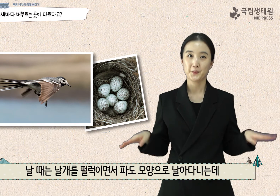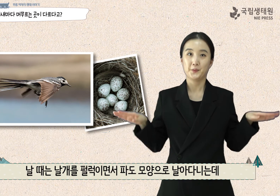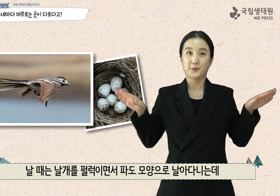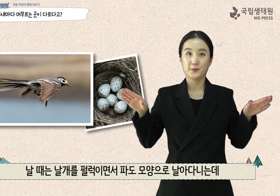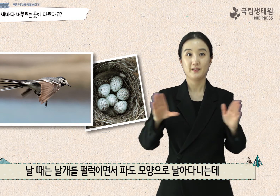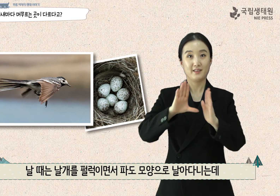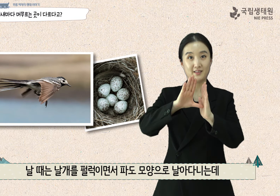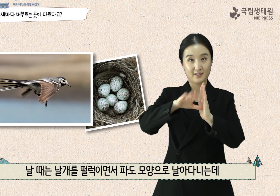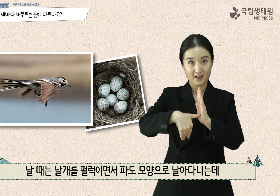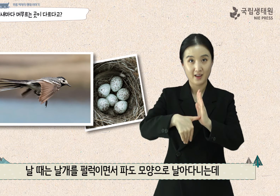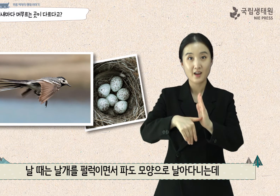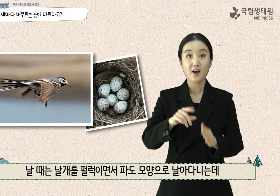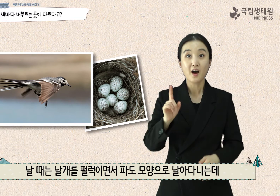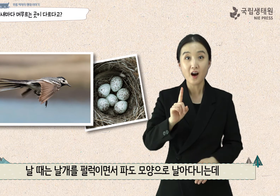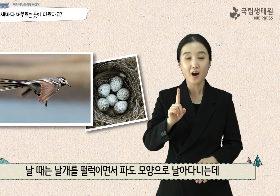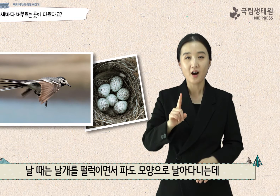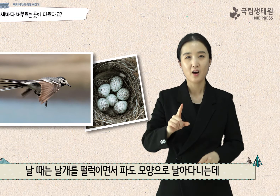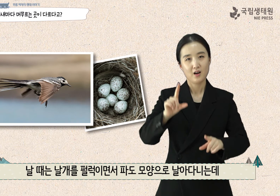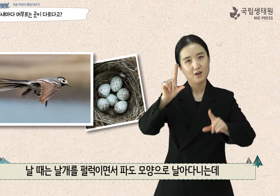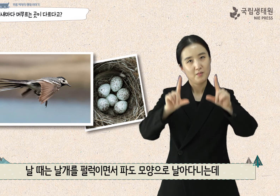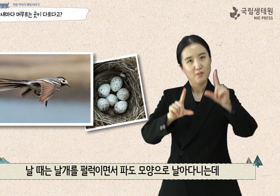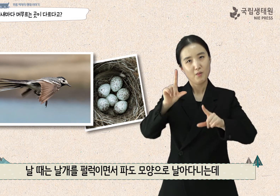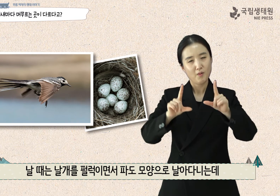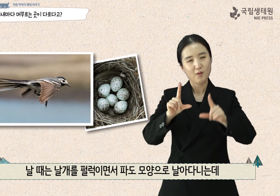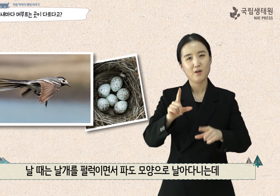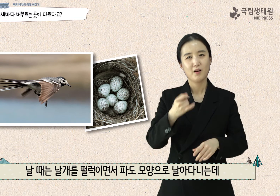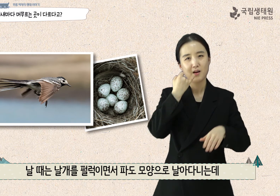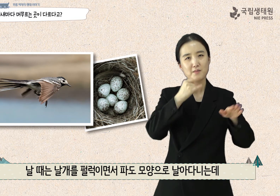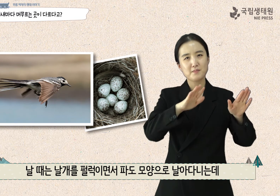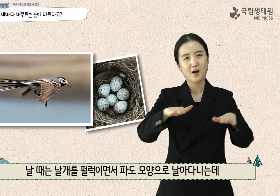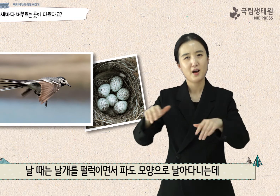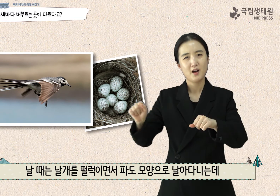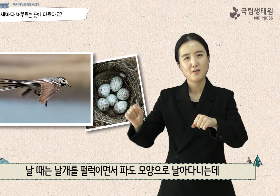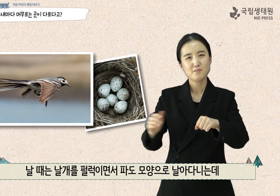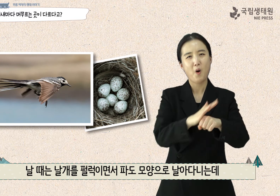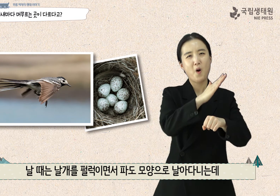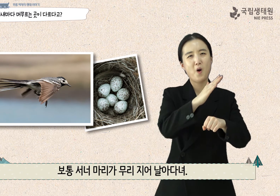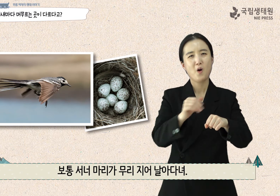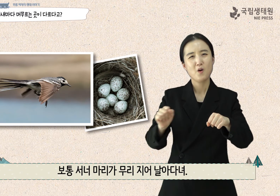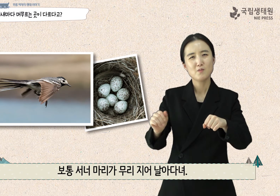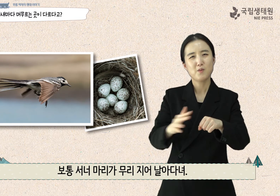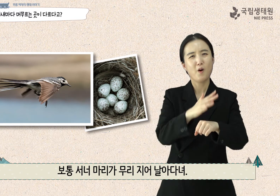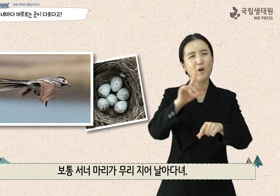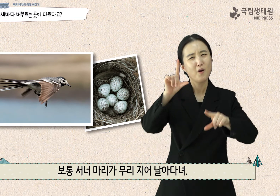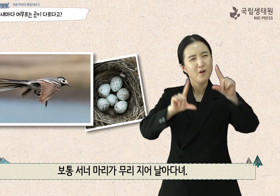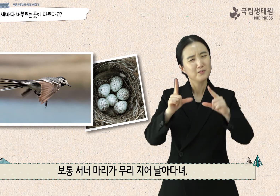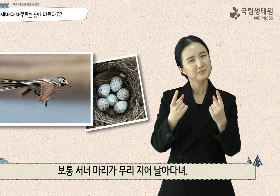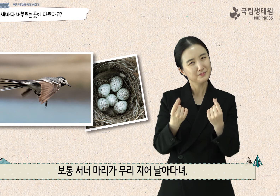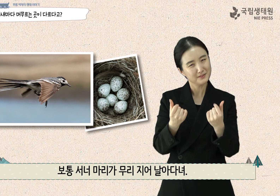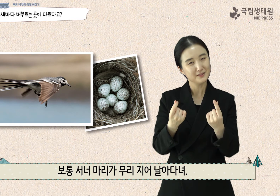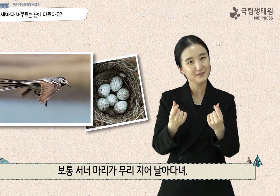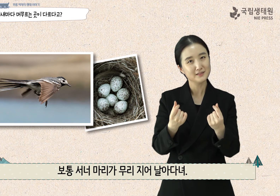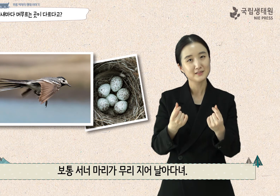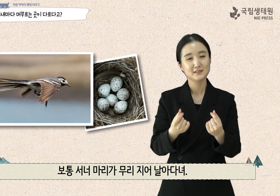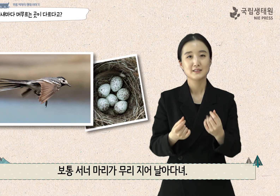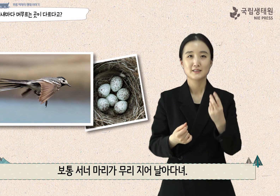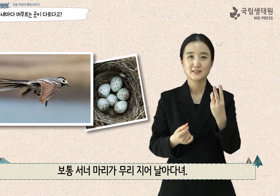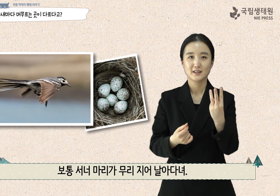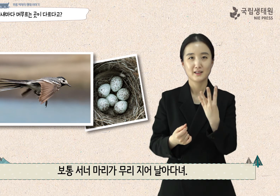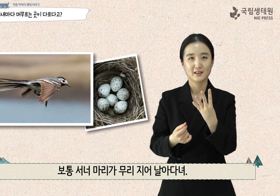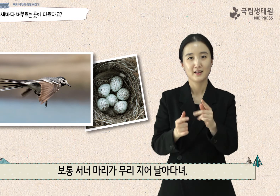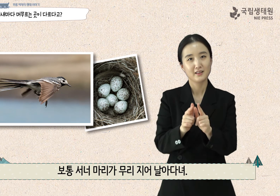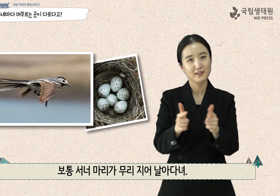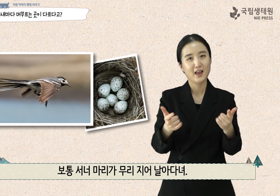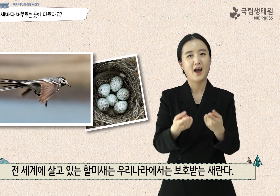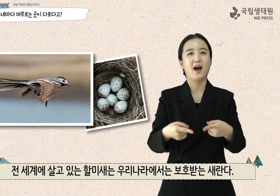날때는 날개를 펄럭이면서 파도 모양으로 날아다니는데 보통 서너 마리가 물이 지어